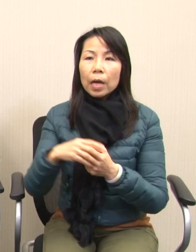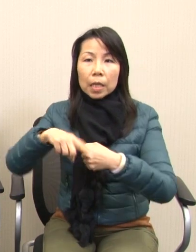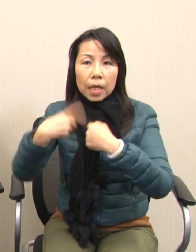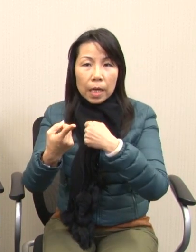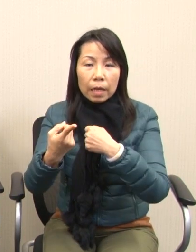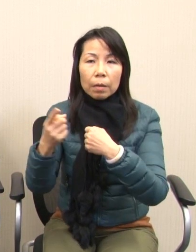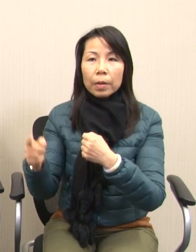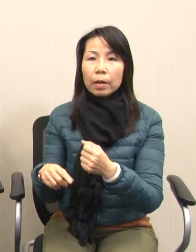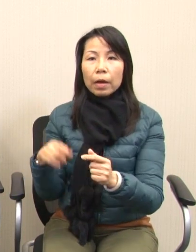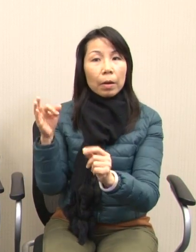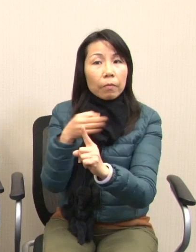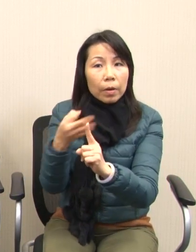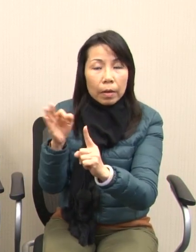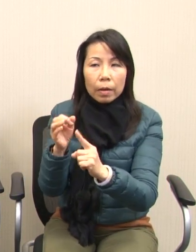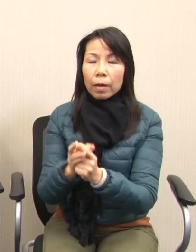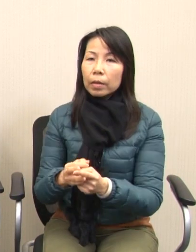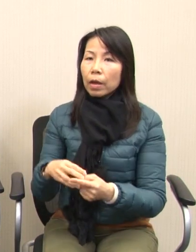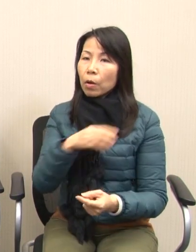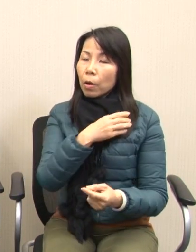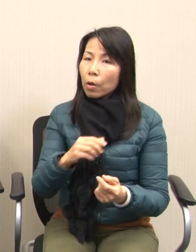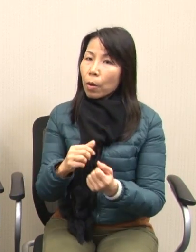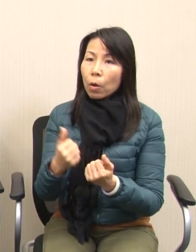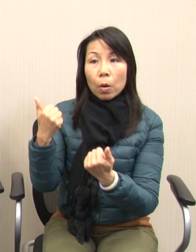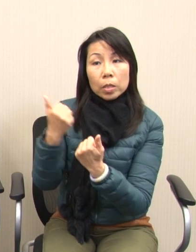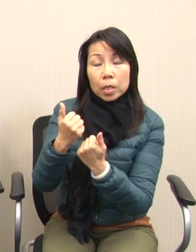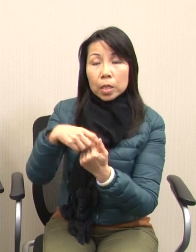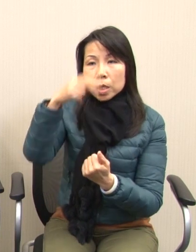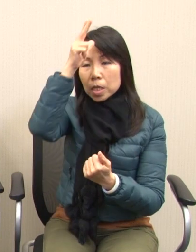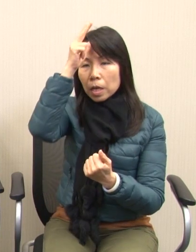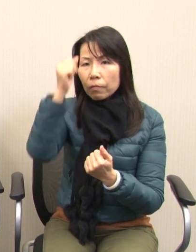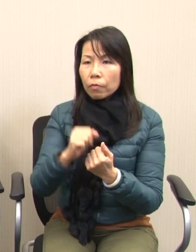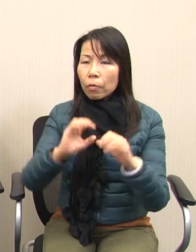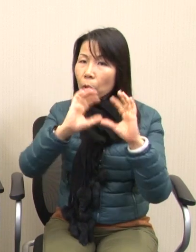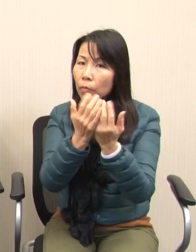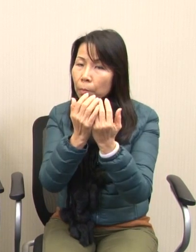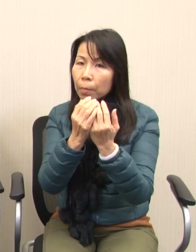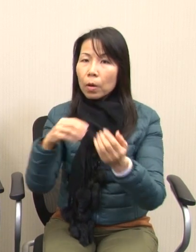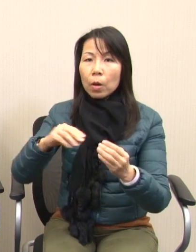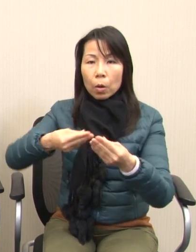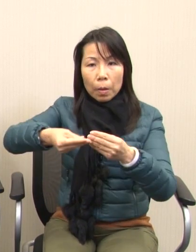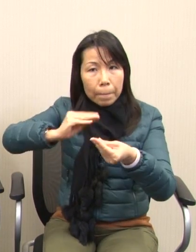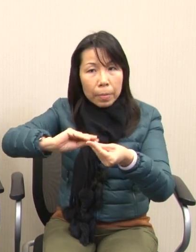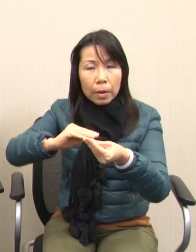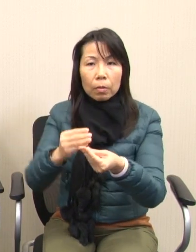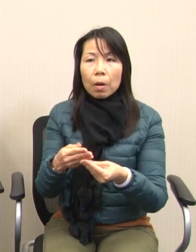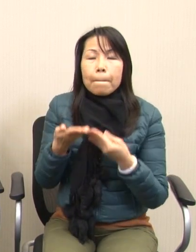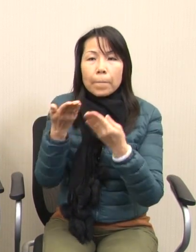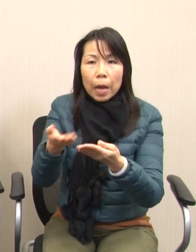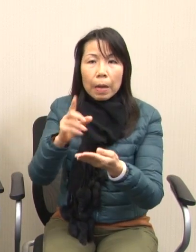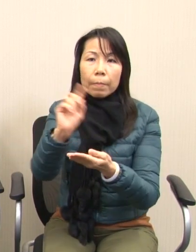身，究竟最終佢啲票係會俾邊個？究竟會唔會提名一啲泛民候選人？又或者甚至之